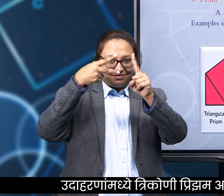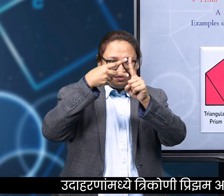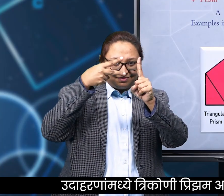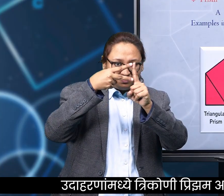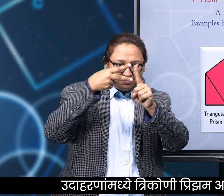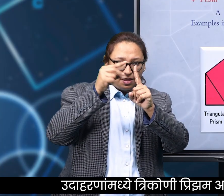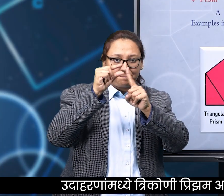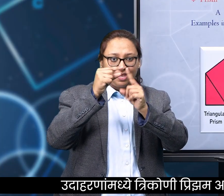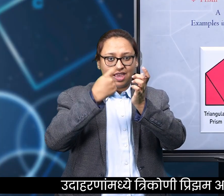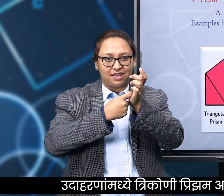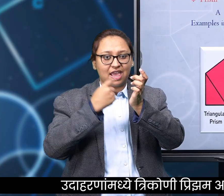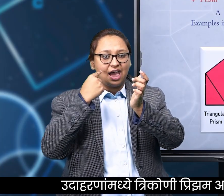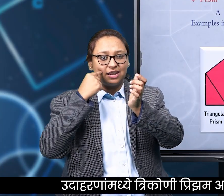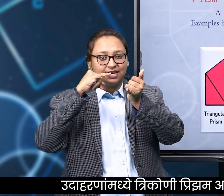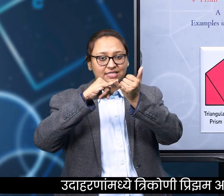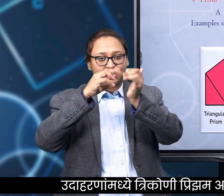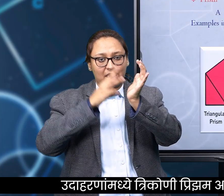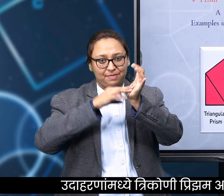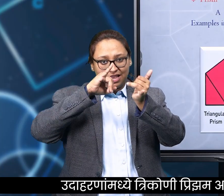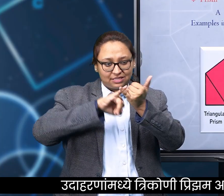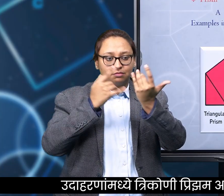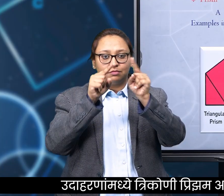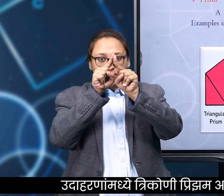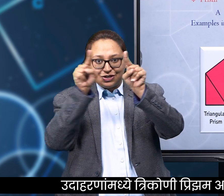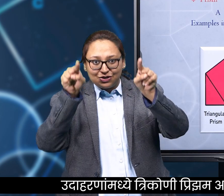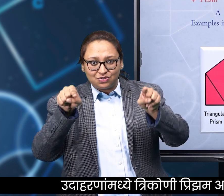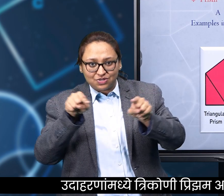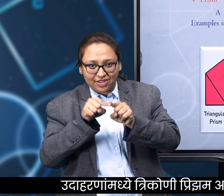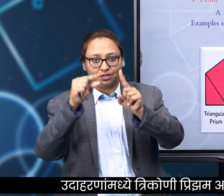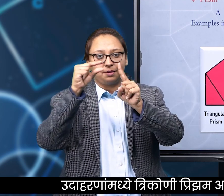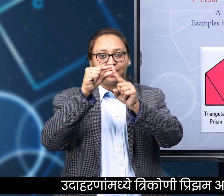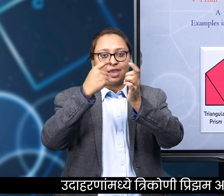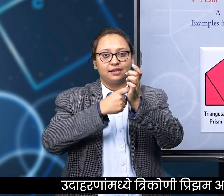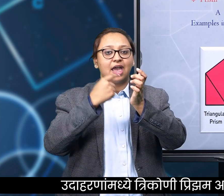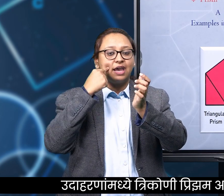उदाहरणांमध्ये त्रिकोणी प्रिझम आणि चौरस प्रिझम यांचा समावेश आहे.